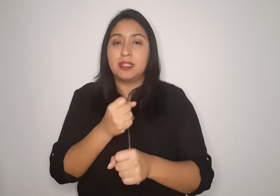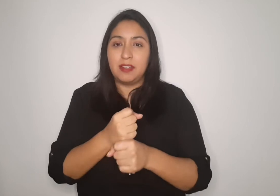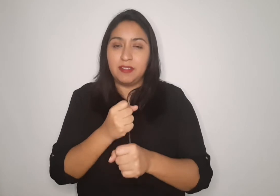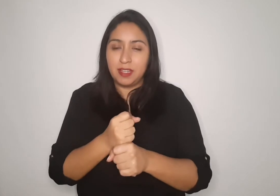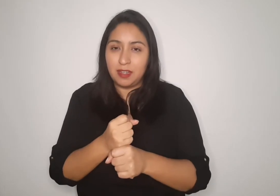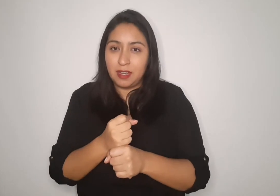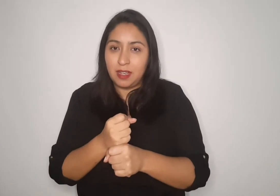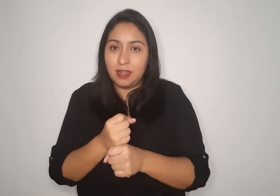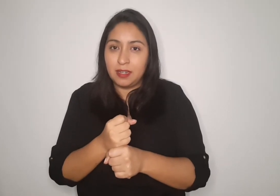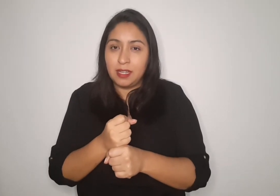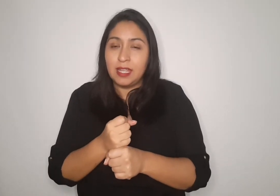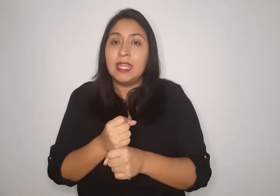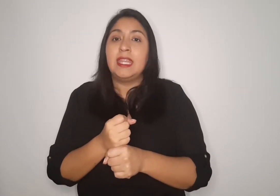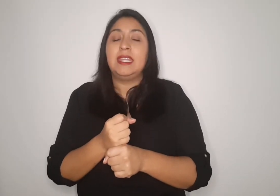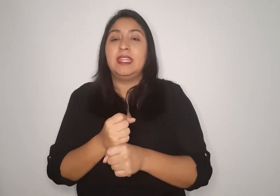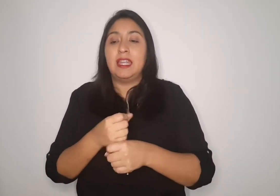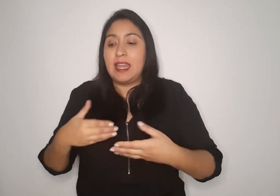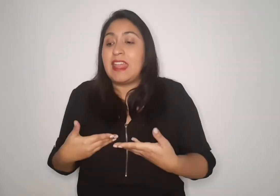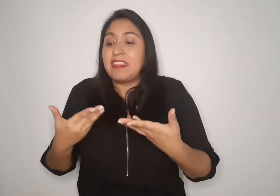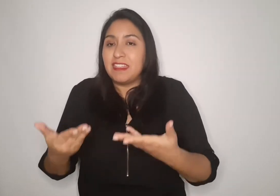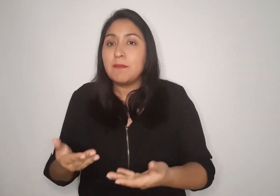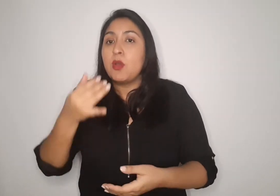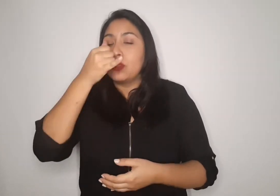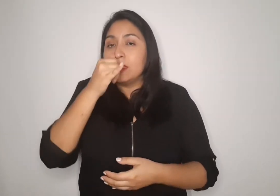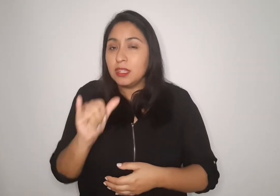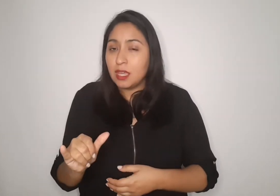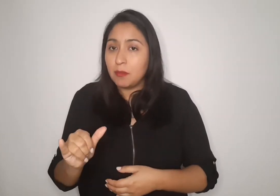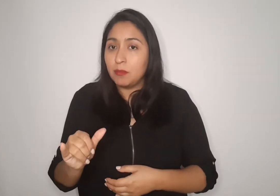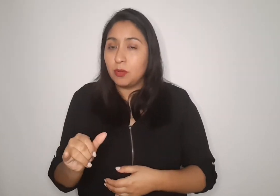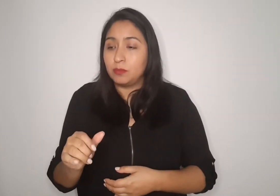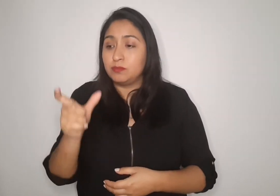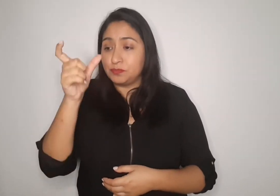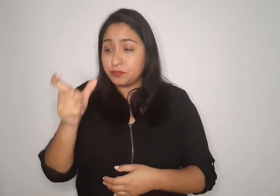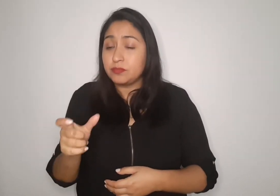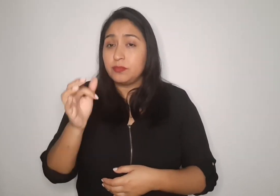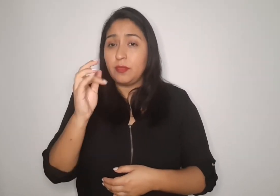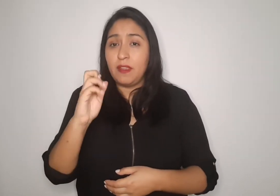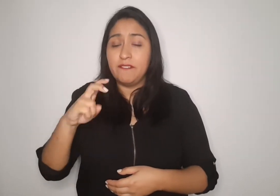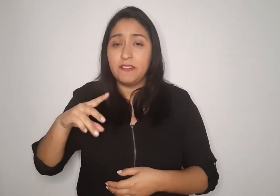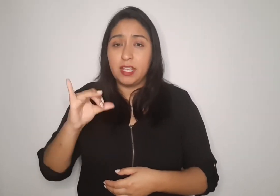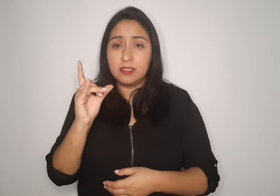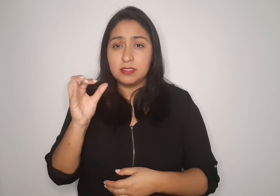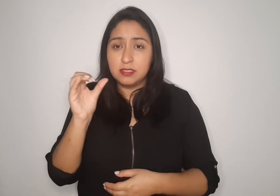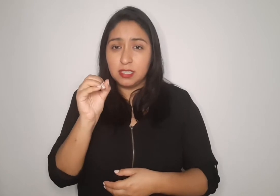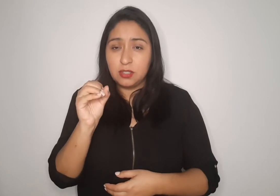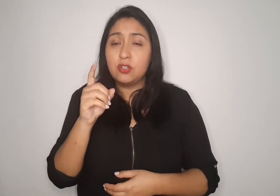los tiempos mapuche. Muy bien. Y claro, bueno, el hecho de que tenga